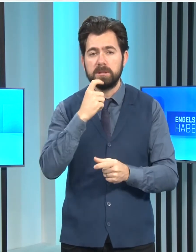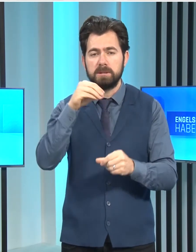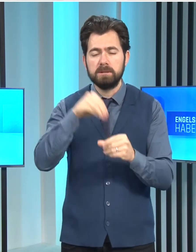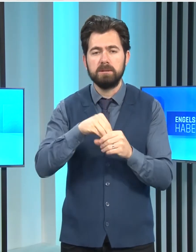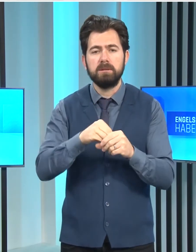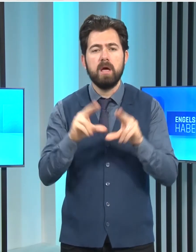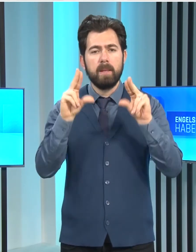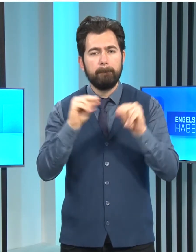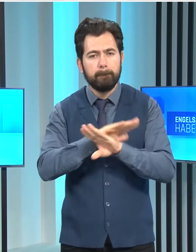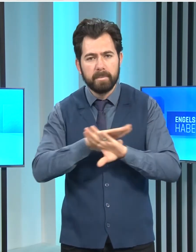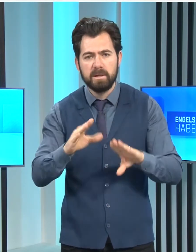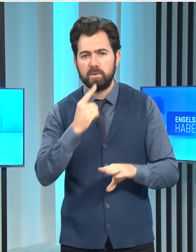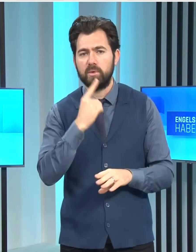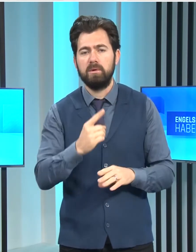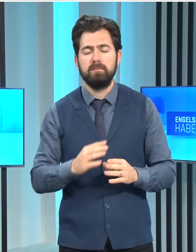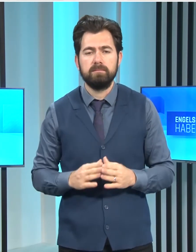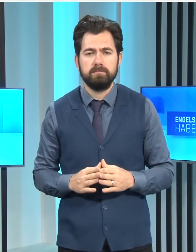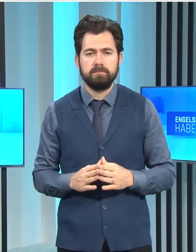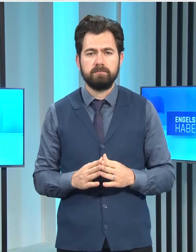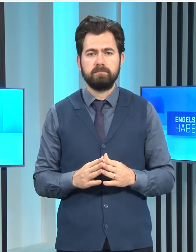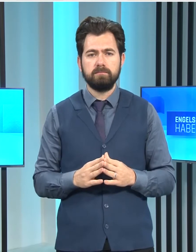içerisinde tamamlanacağını söyledi.